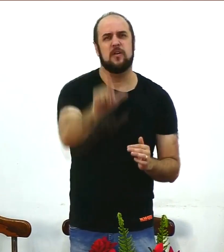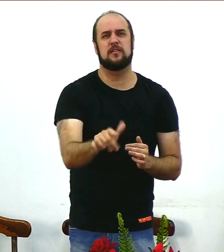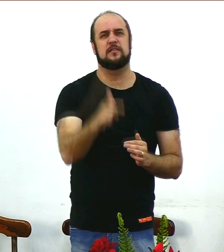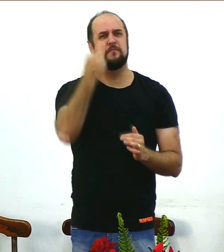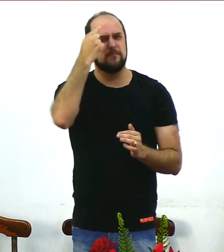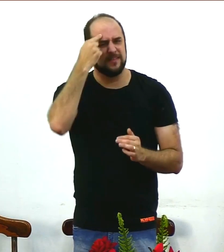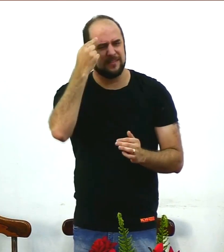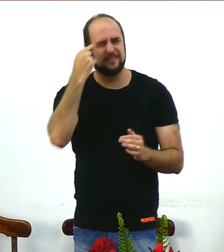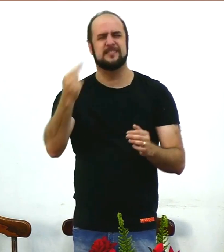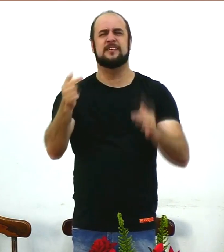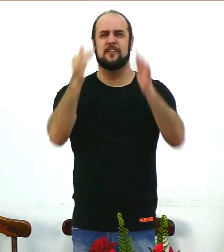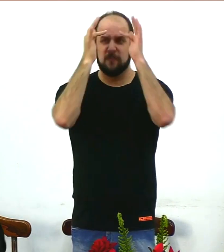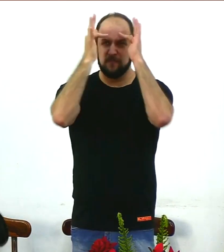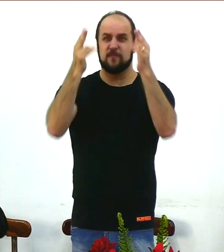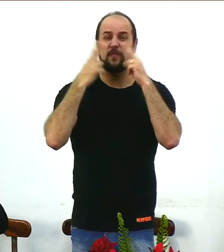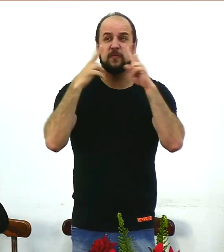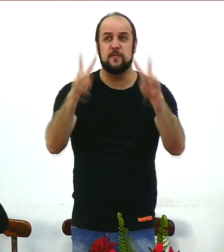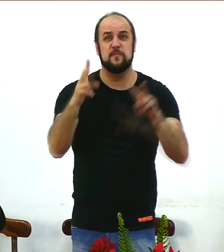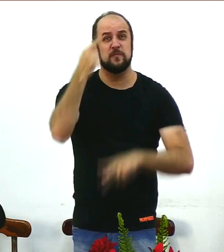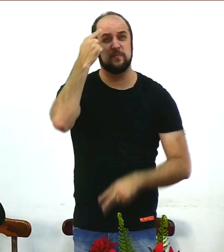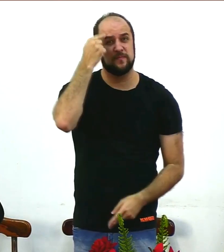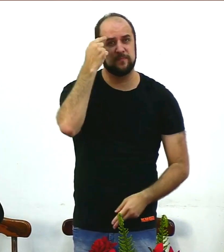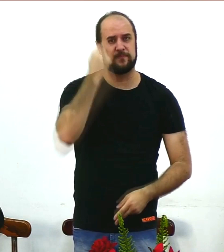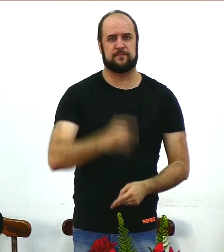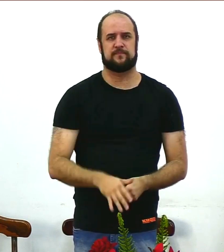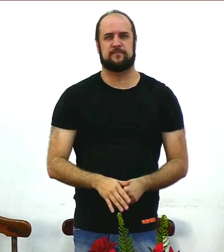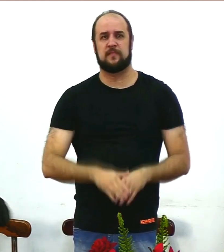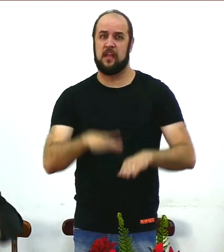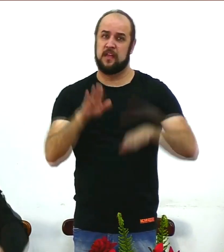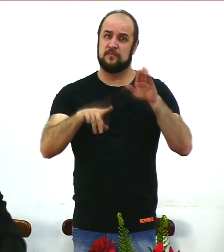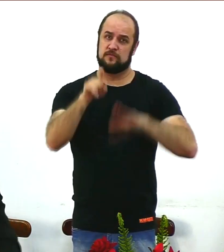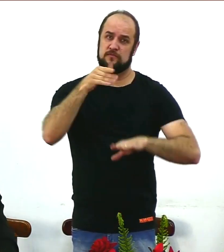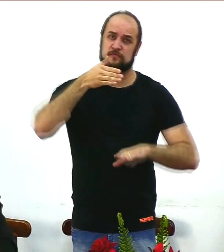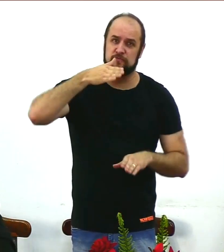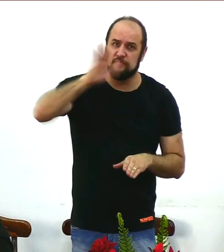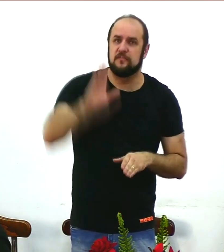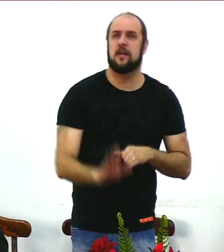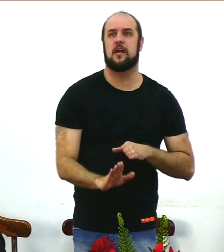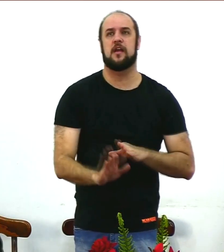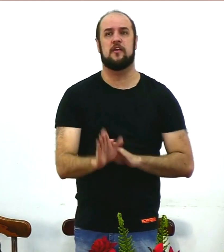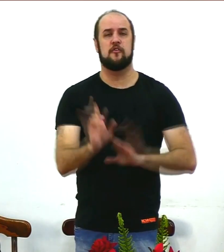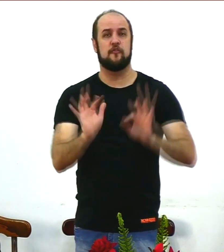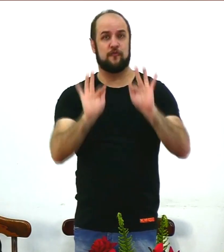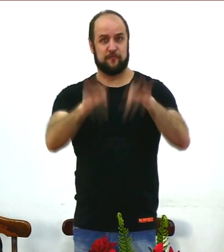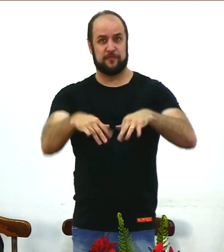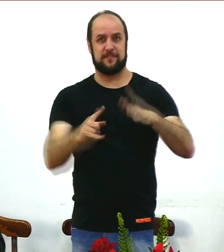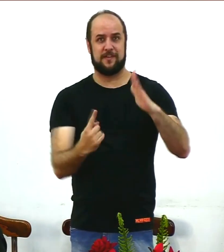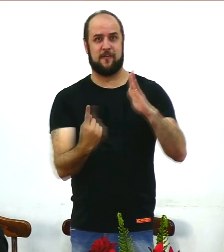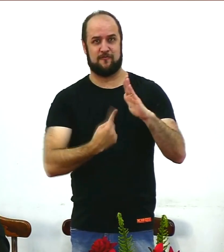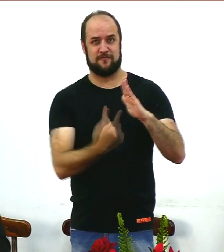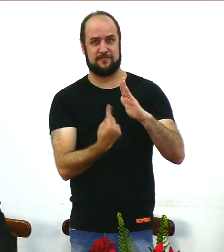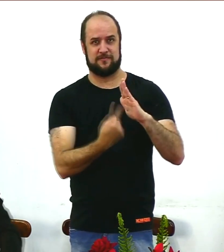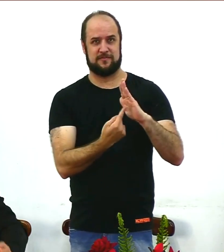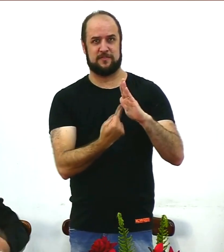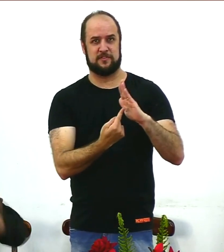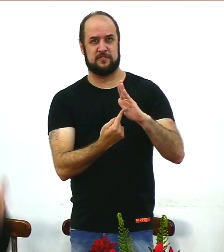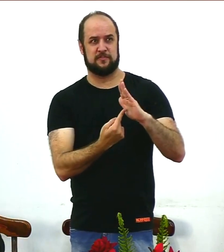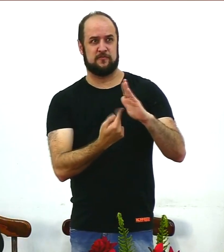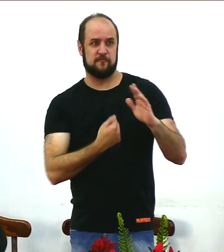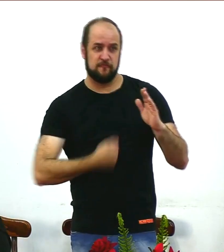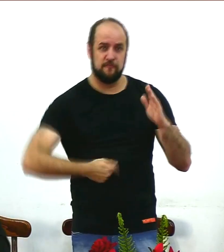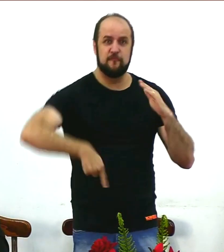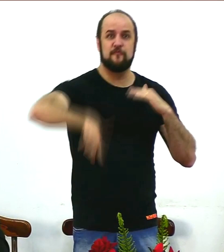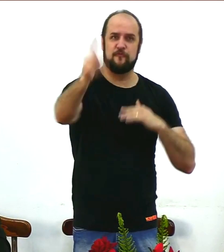uma coisa àqueles que trabalham com 70% de presença na igreja, o seu lugar